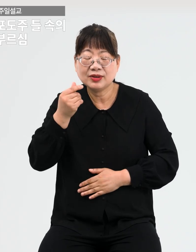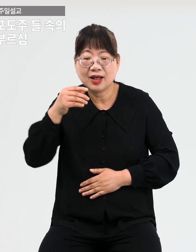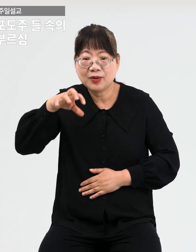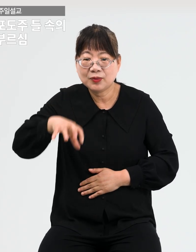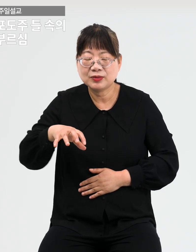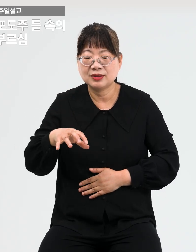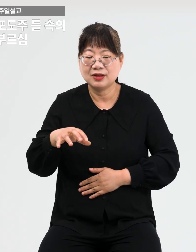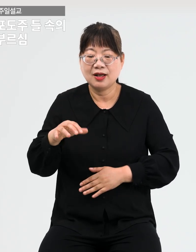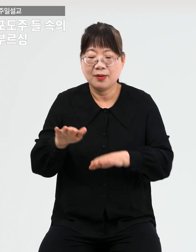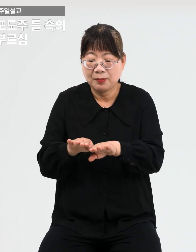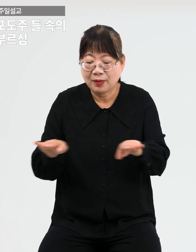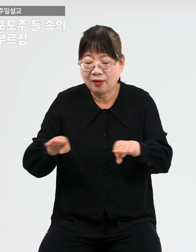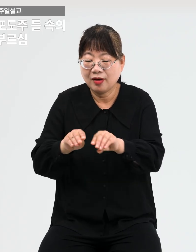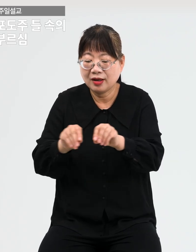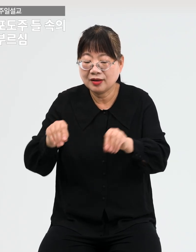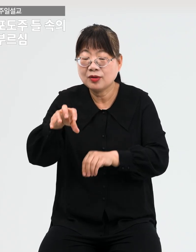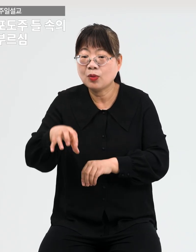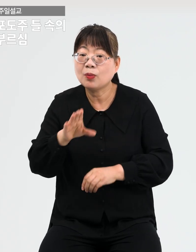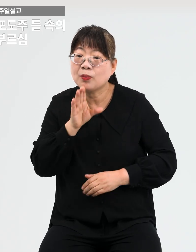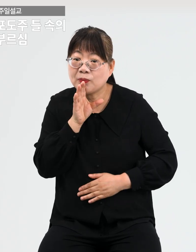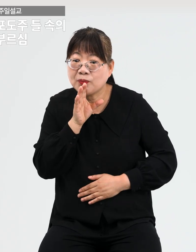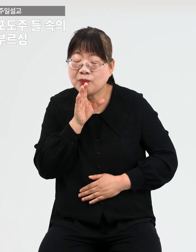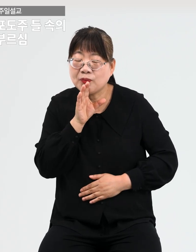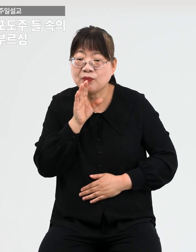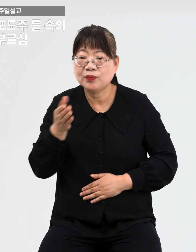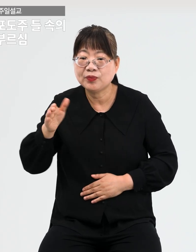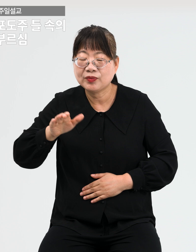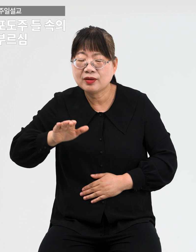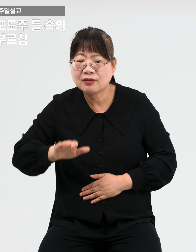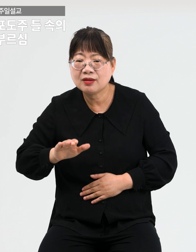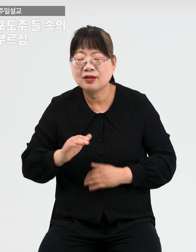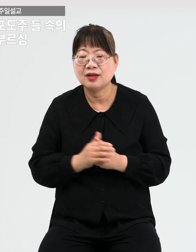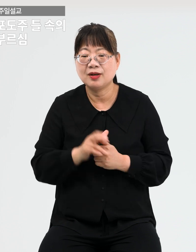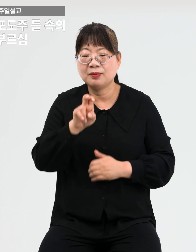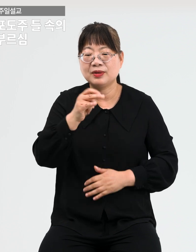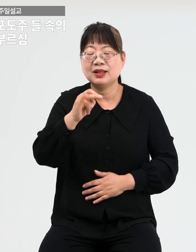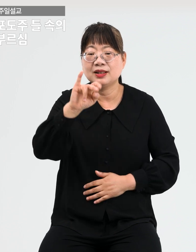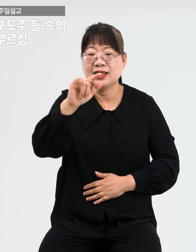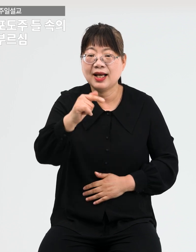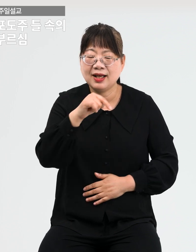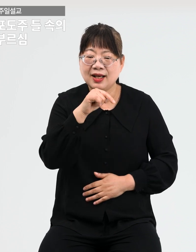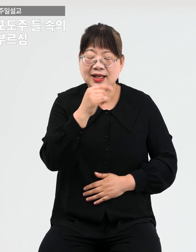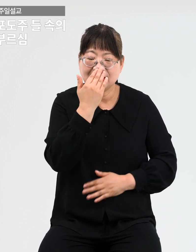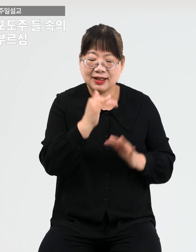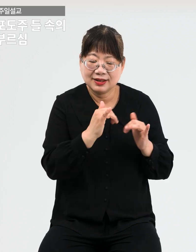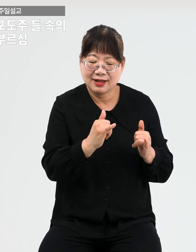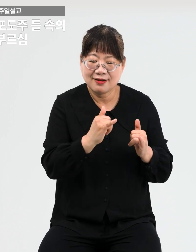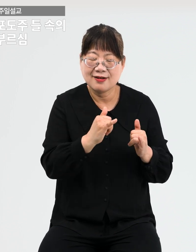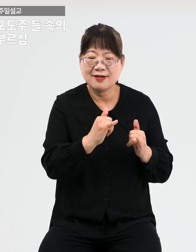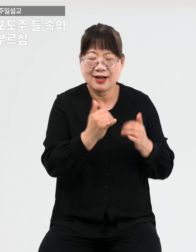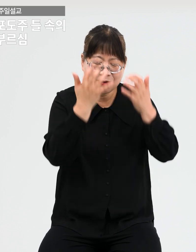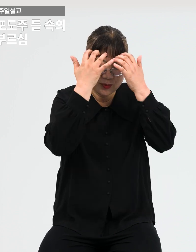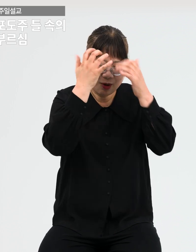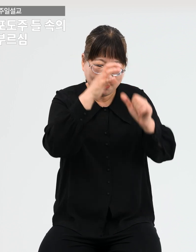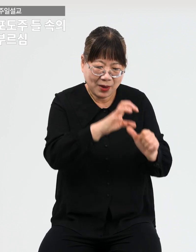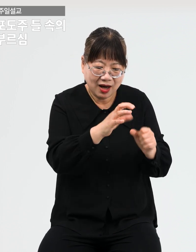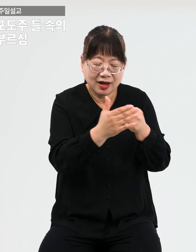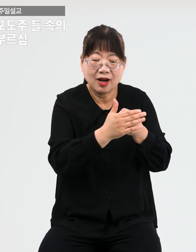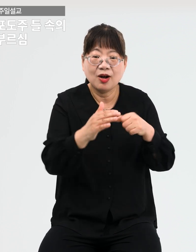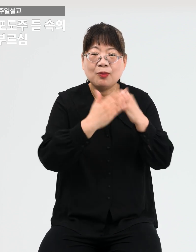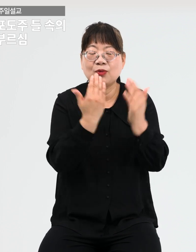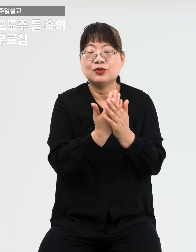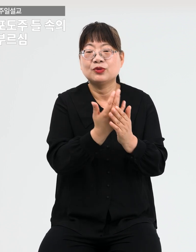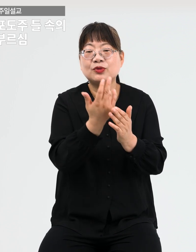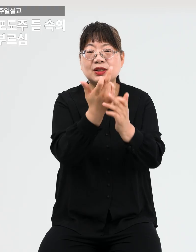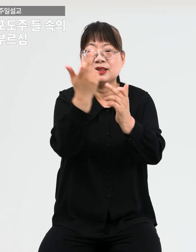지형은 평지입니다. 그런데 얼마나 미디안이 이들을 못 살게 굴었는지 전부